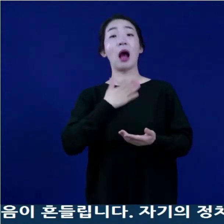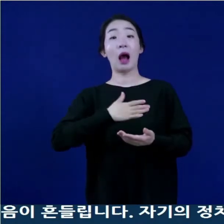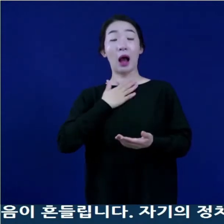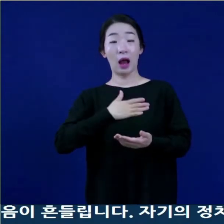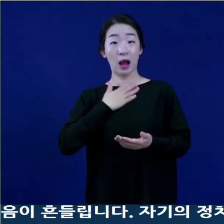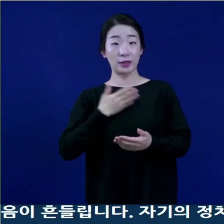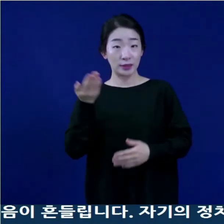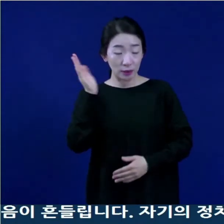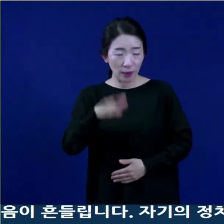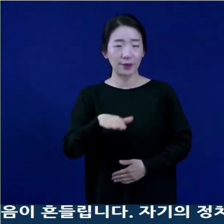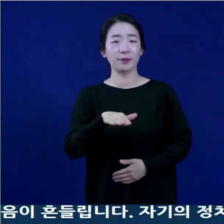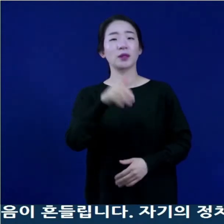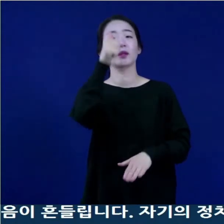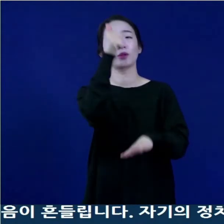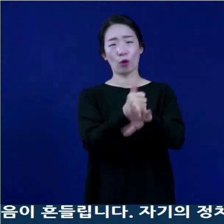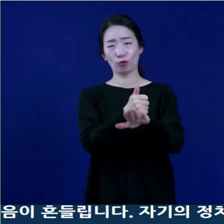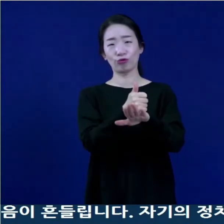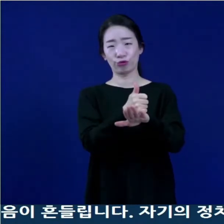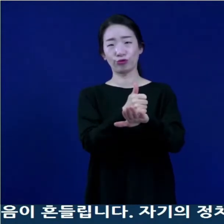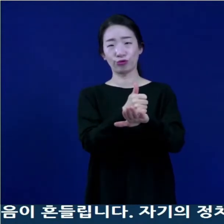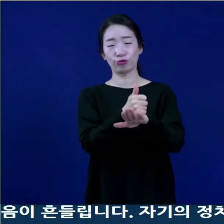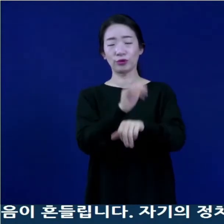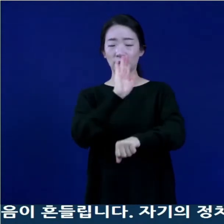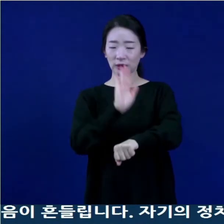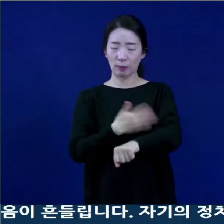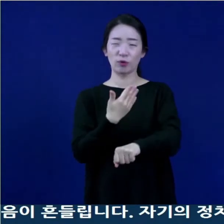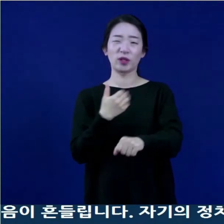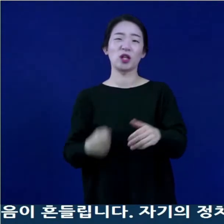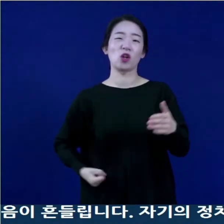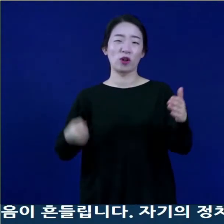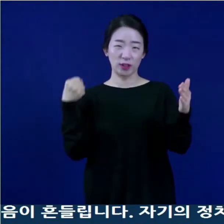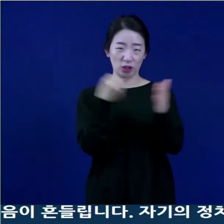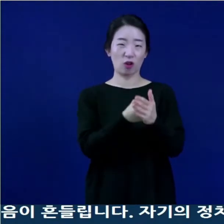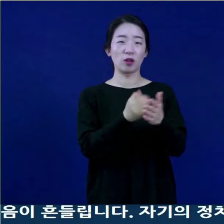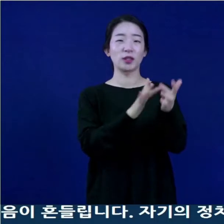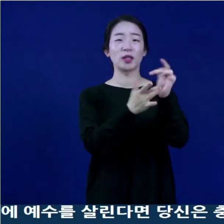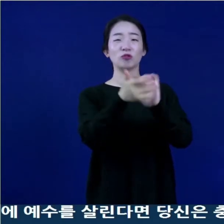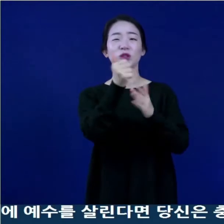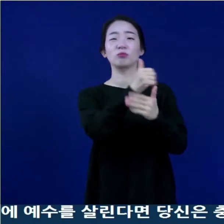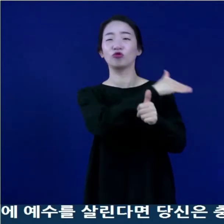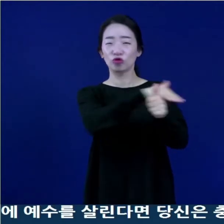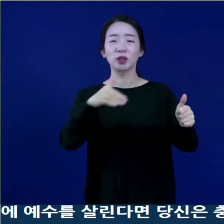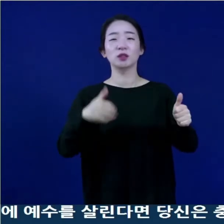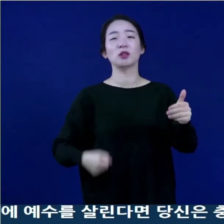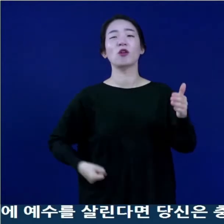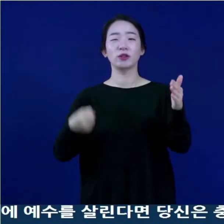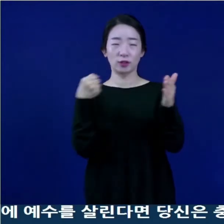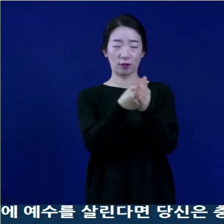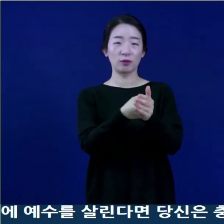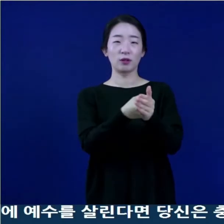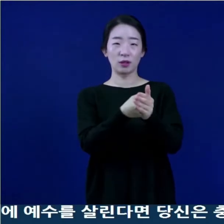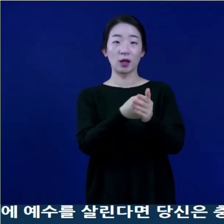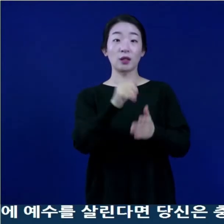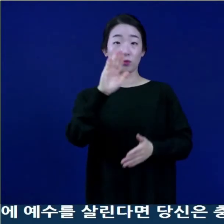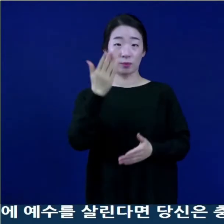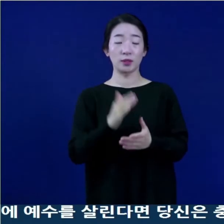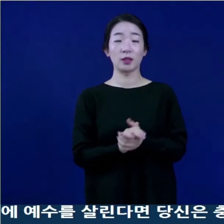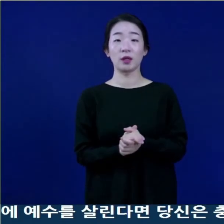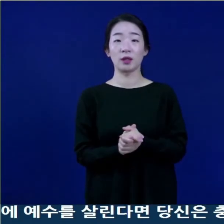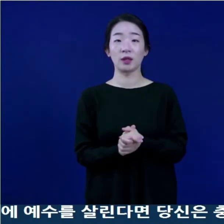눌려서 빌라도가 잘못된 결정을 하게 된 겁니다. 그런데 그 결정을